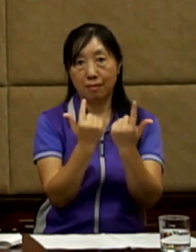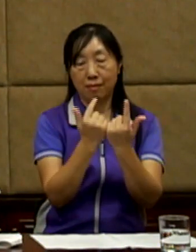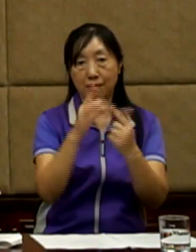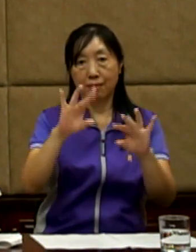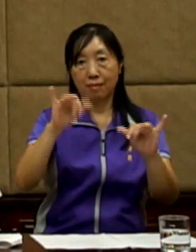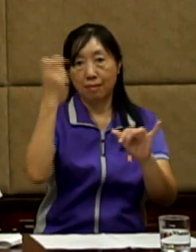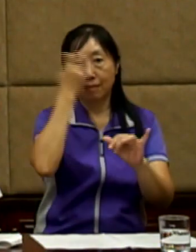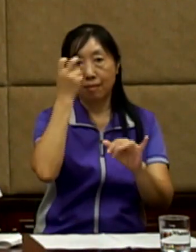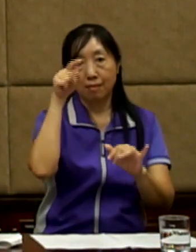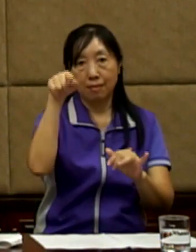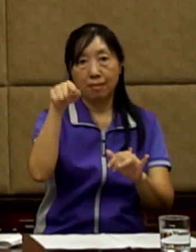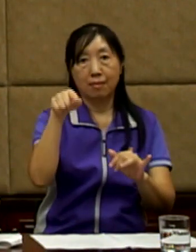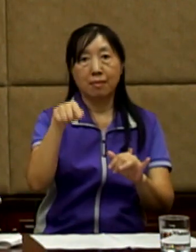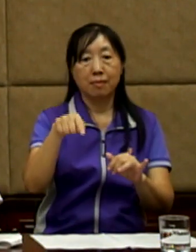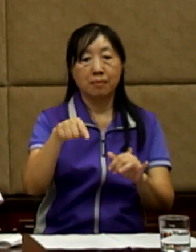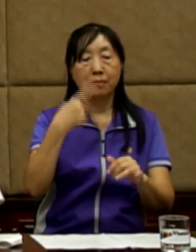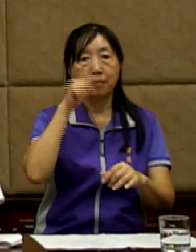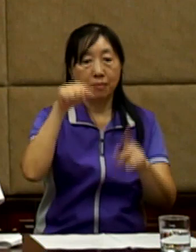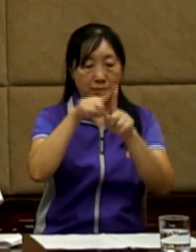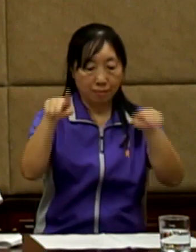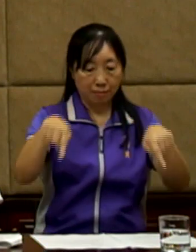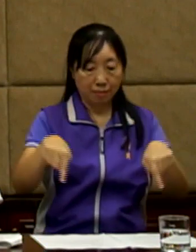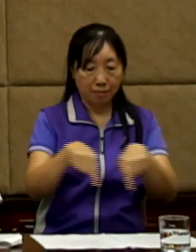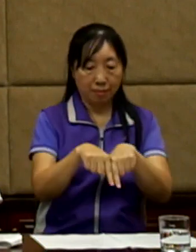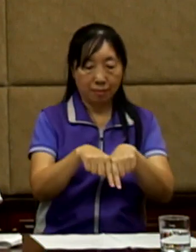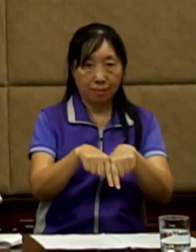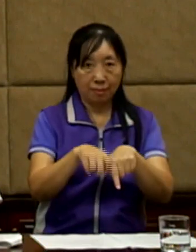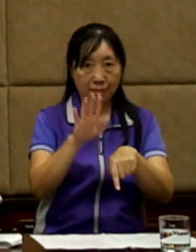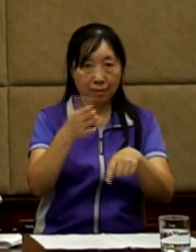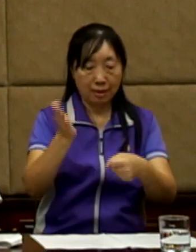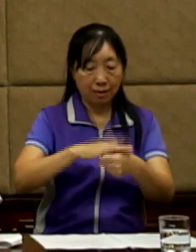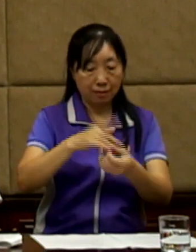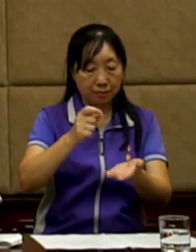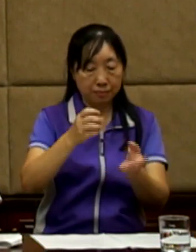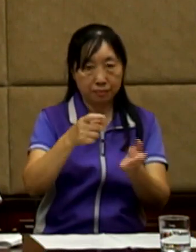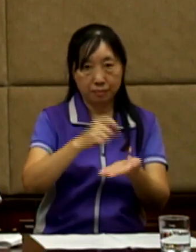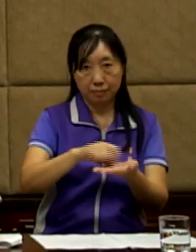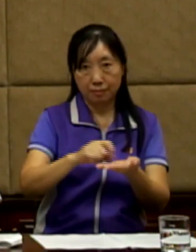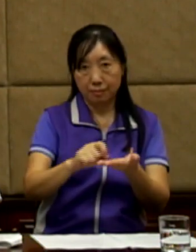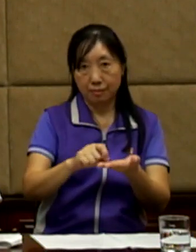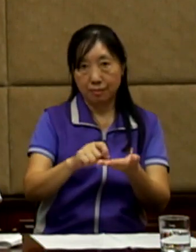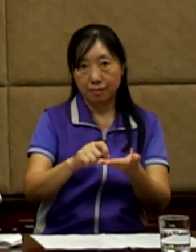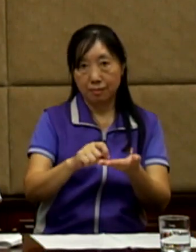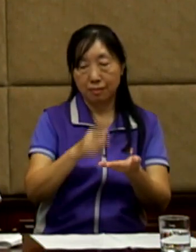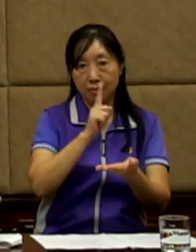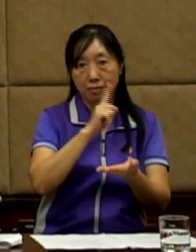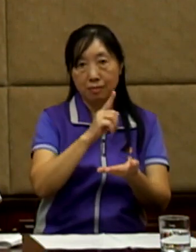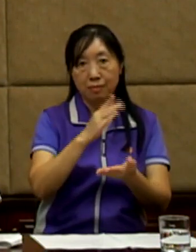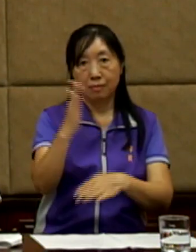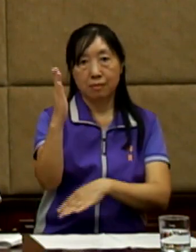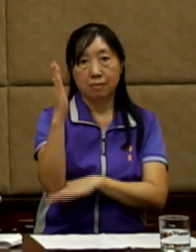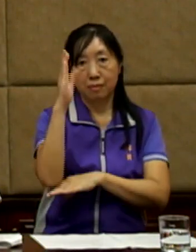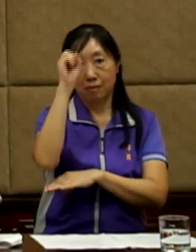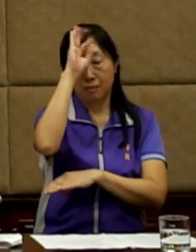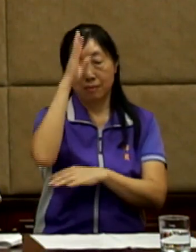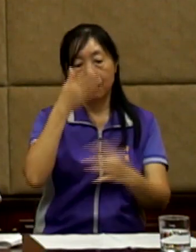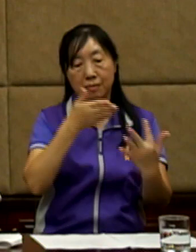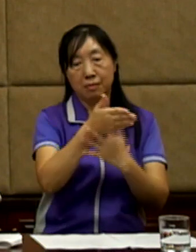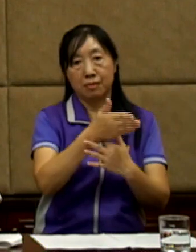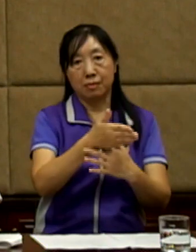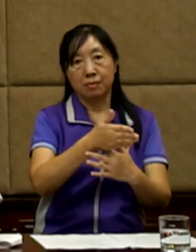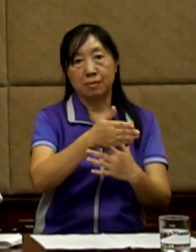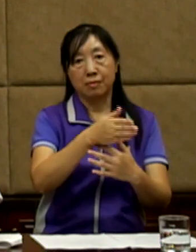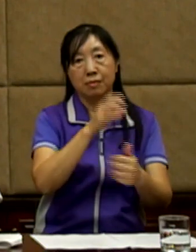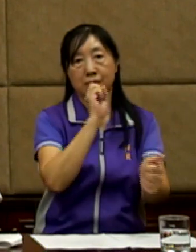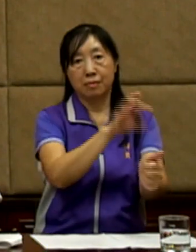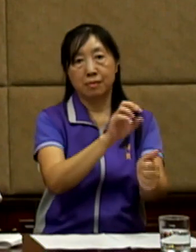他这一次的起诉里面有补充的部分的事实，就是包括他那个政党是主导这个交易案跟董